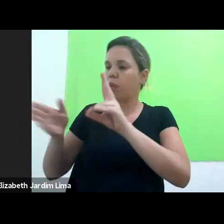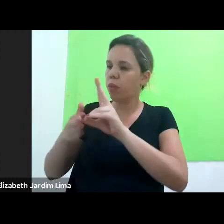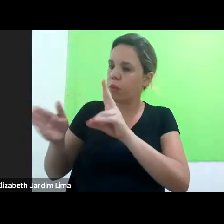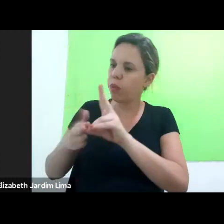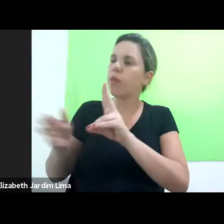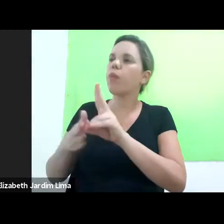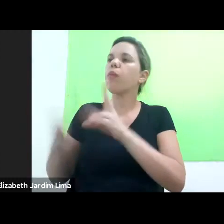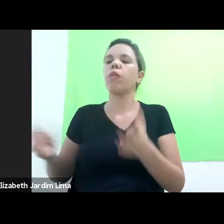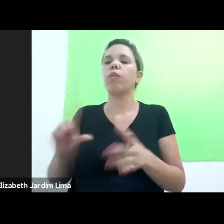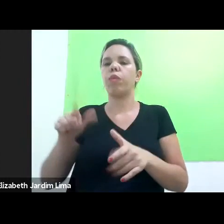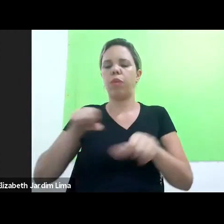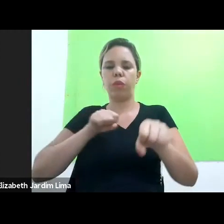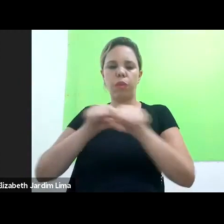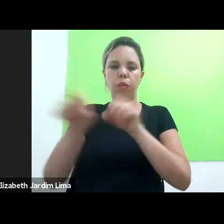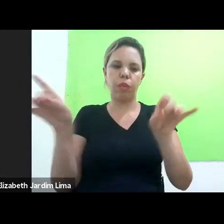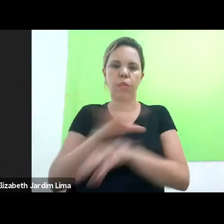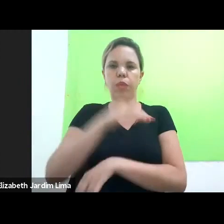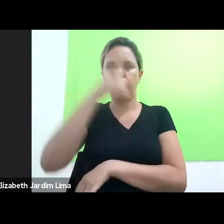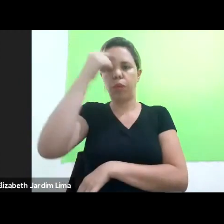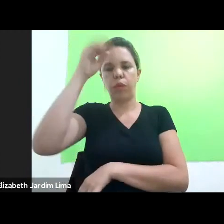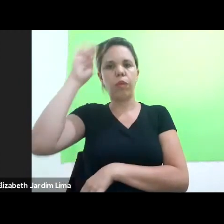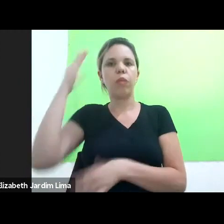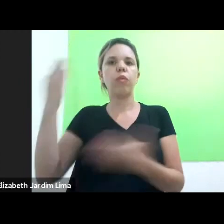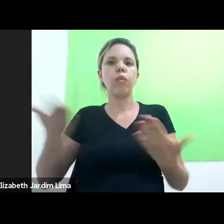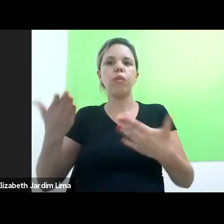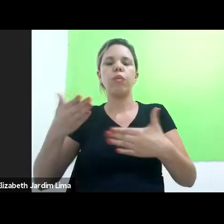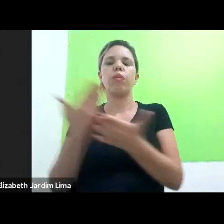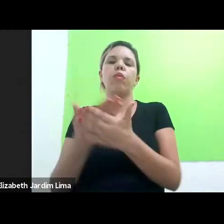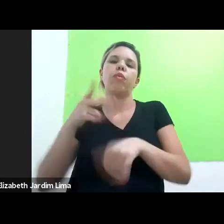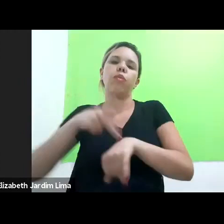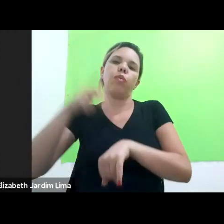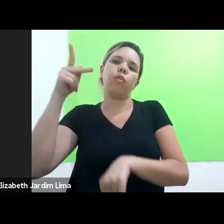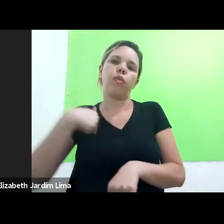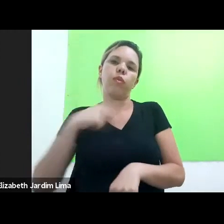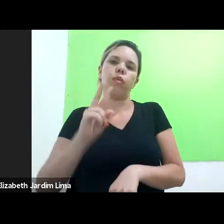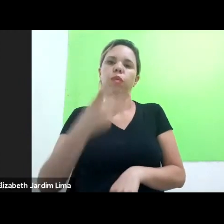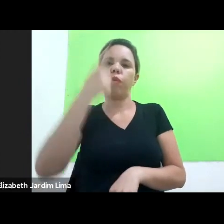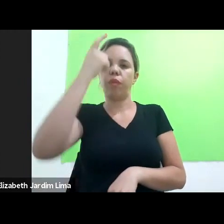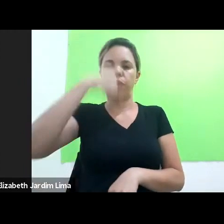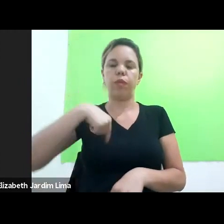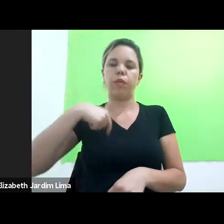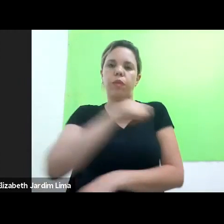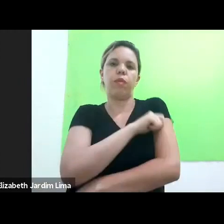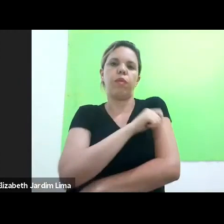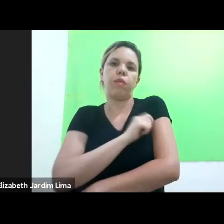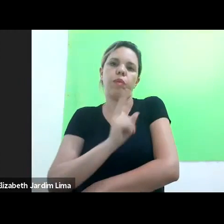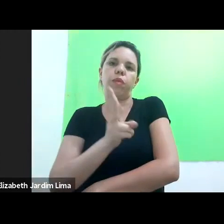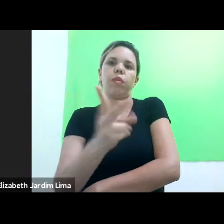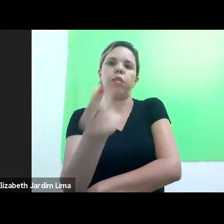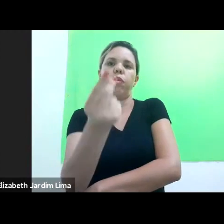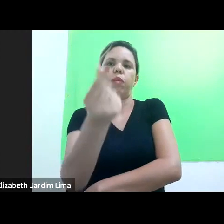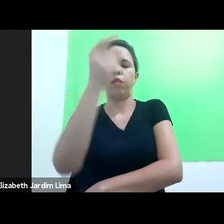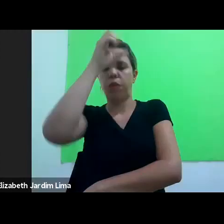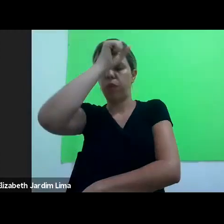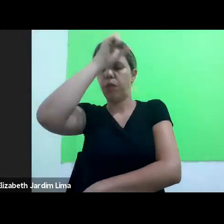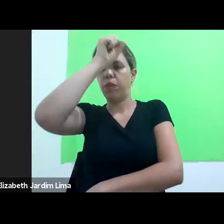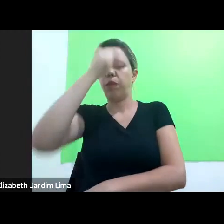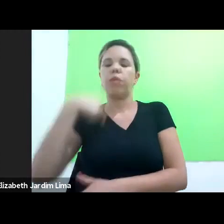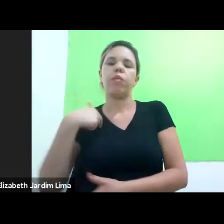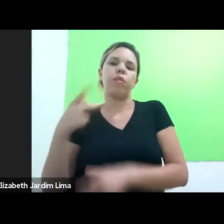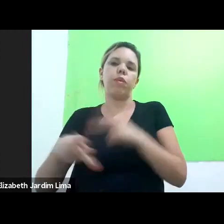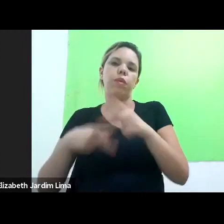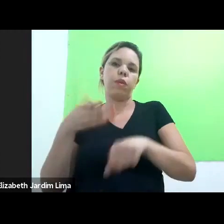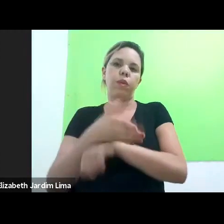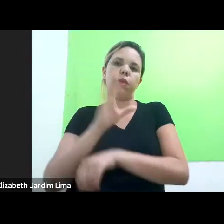a graduação e hoje estar na pós, eu sempre digo que eu sou uma eterna aluna e aprendiz, porque a minha passagem pelo curso